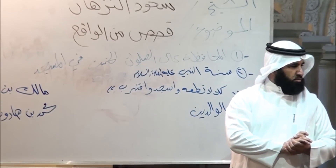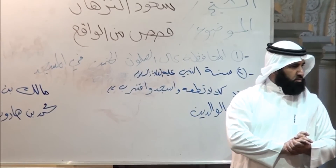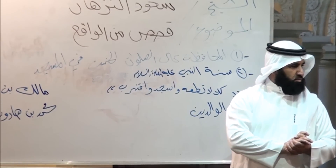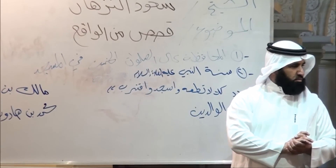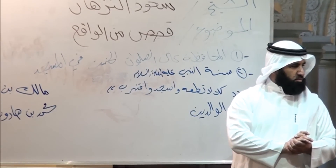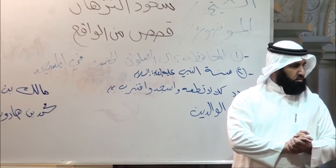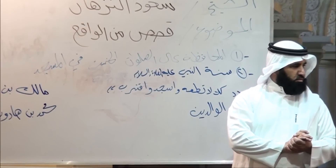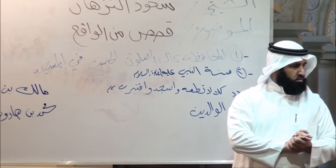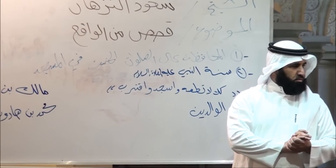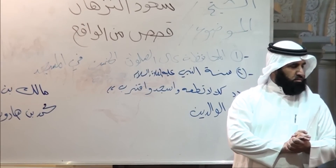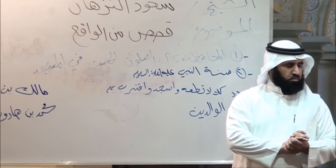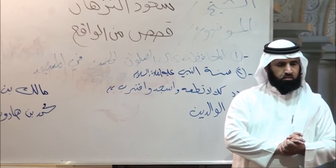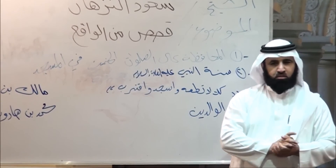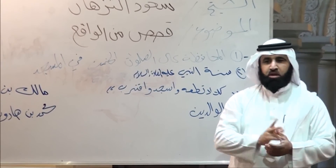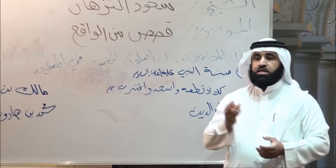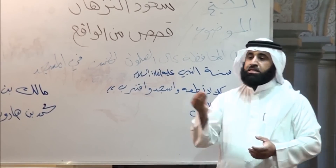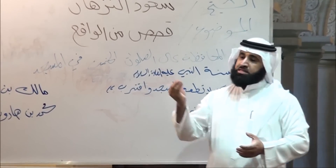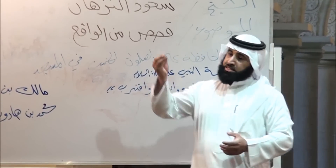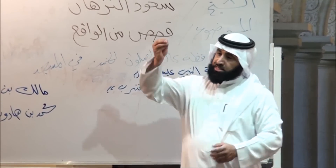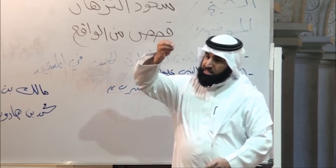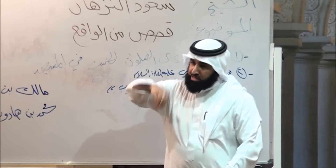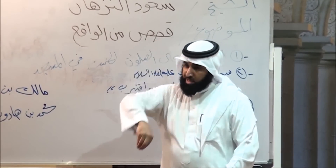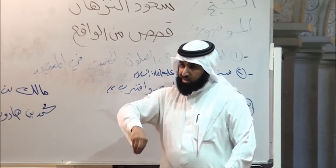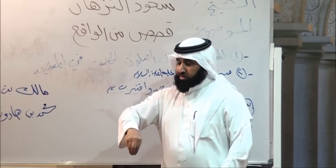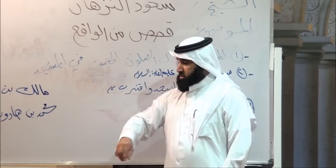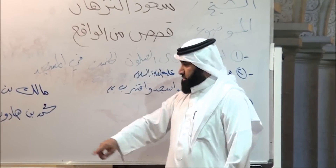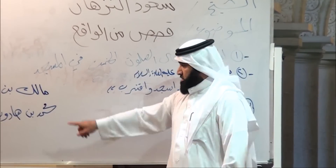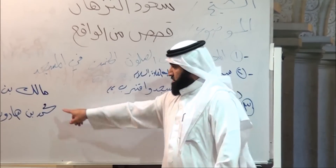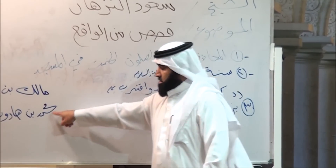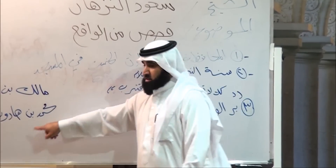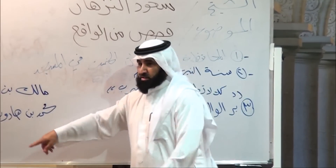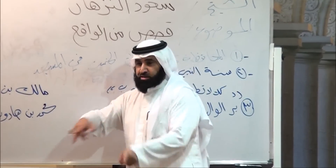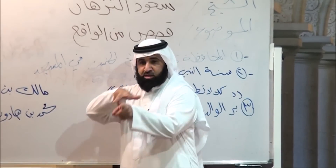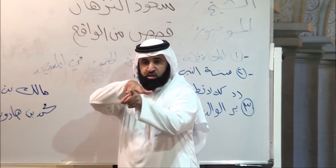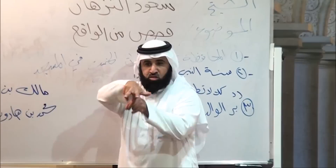تشفع له أمه عند الله.